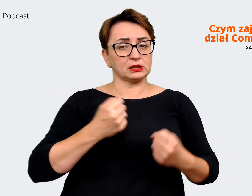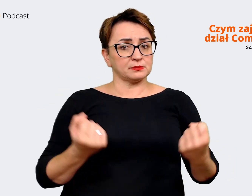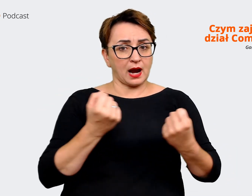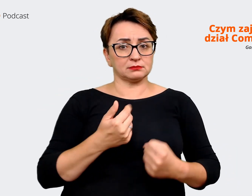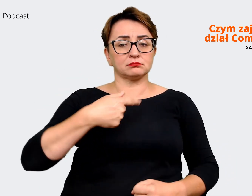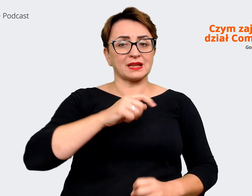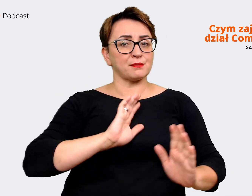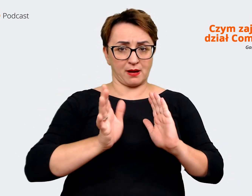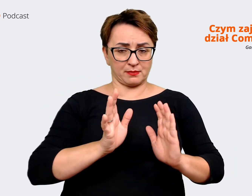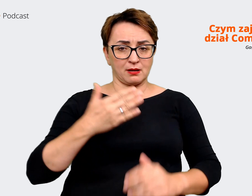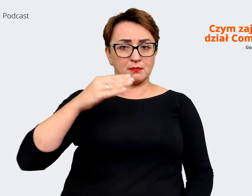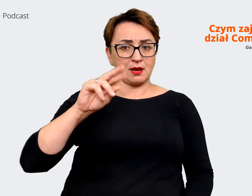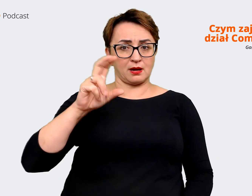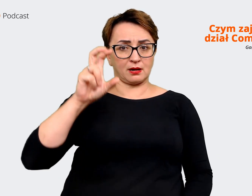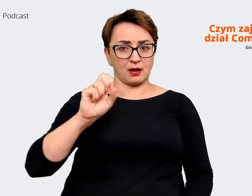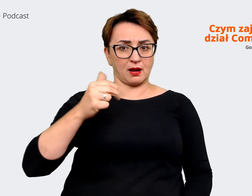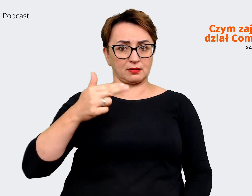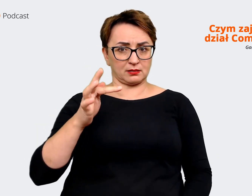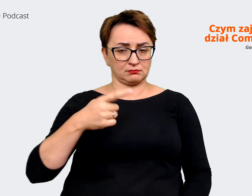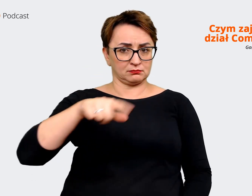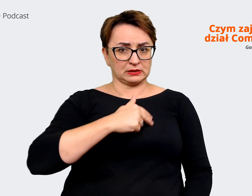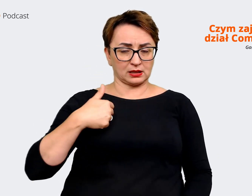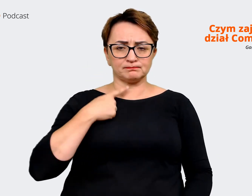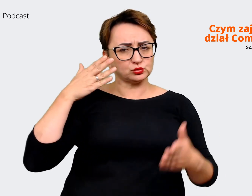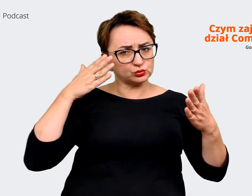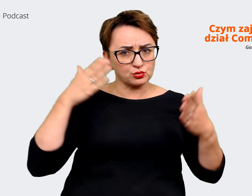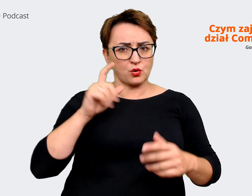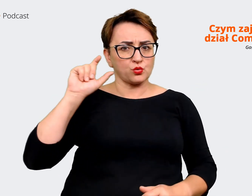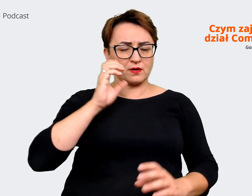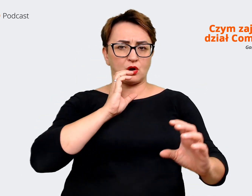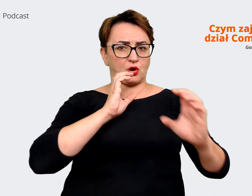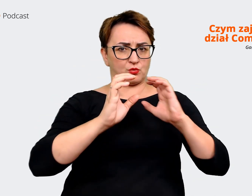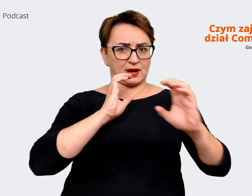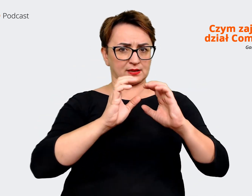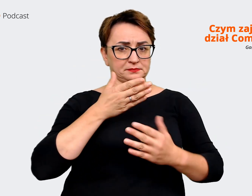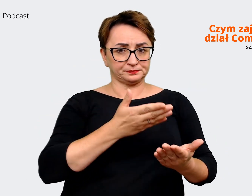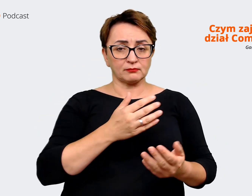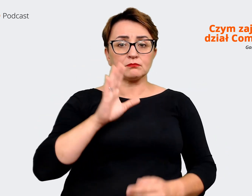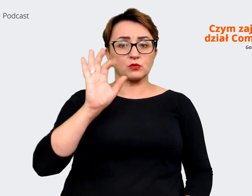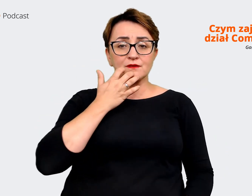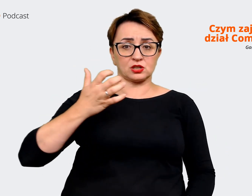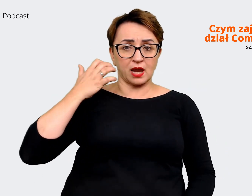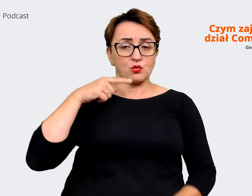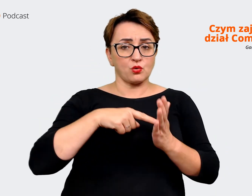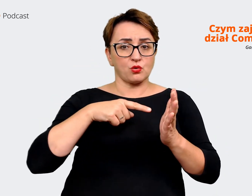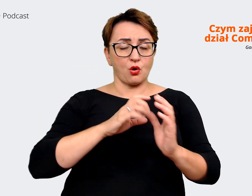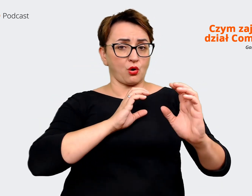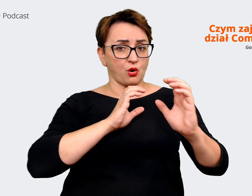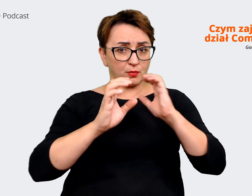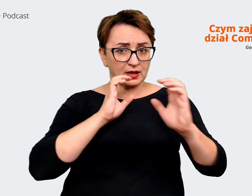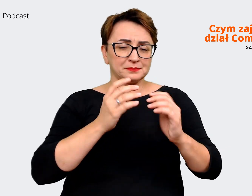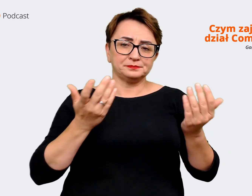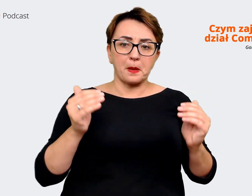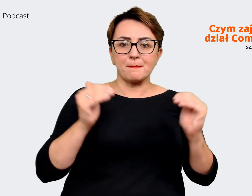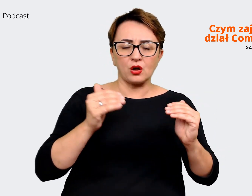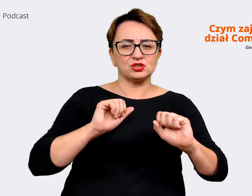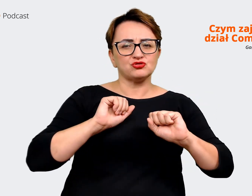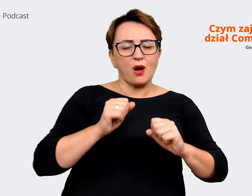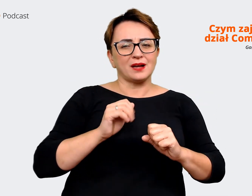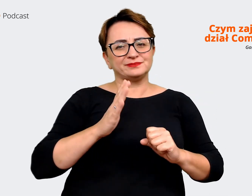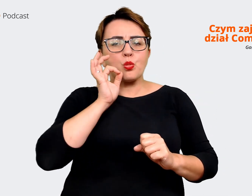no ten program działa w ten sposób, że my jako Allegro przejmujemy tą odpowiedzialność i te pieniądze zwracamy po to, żeby konsument był